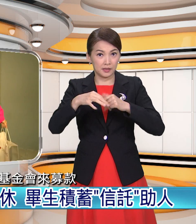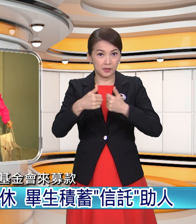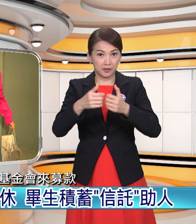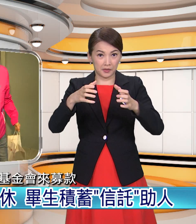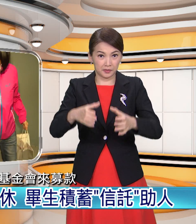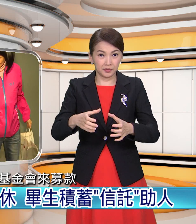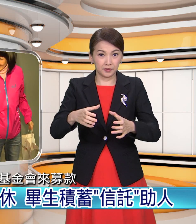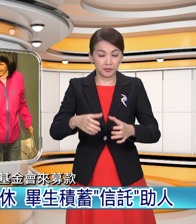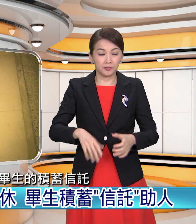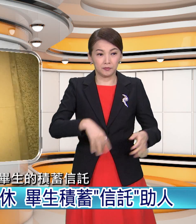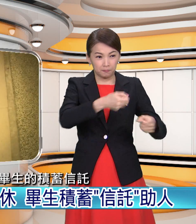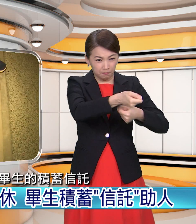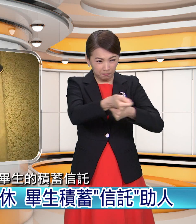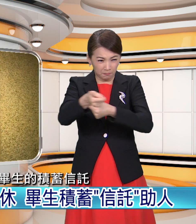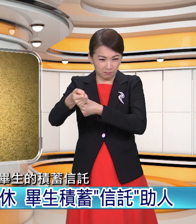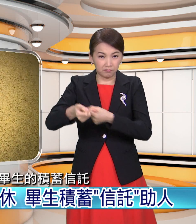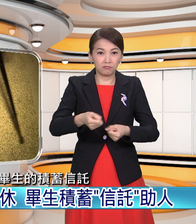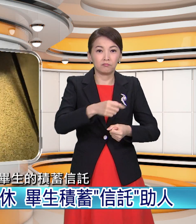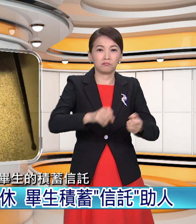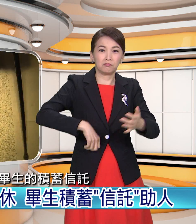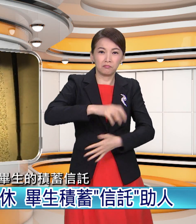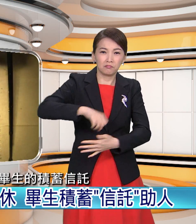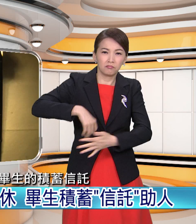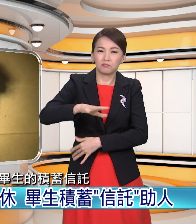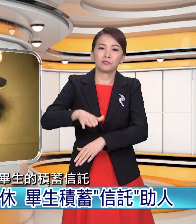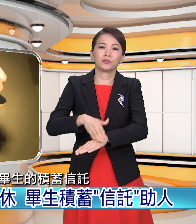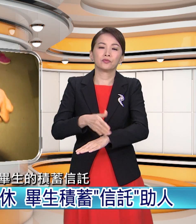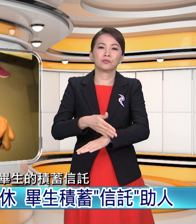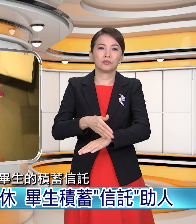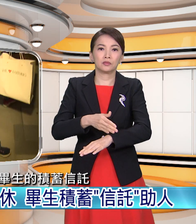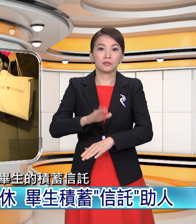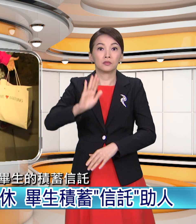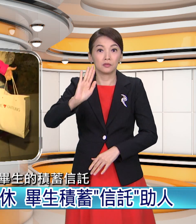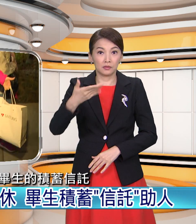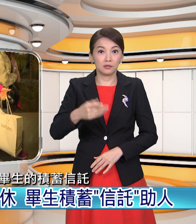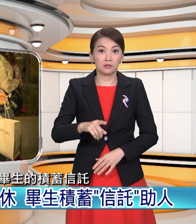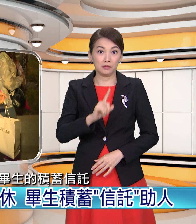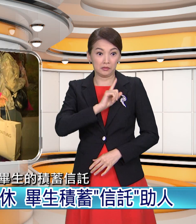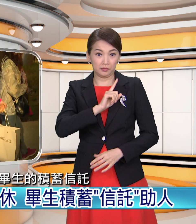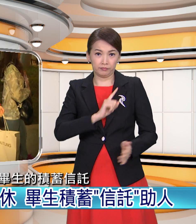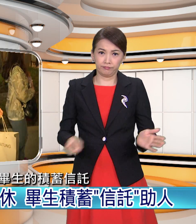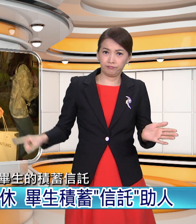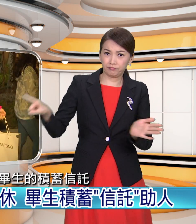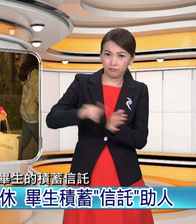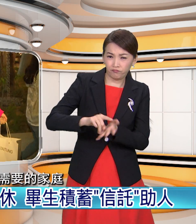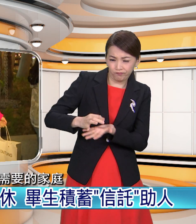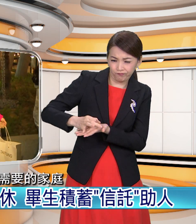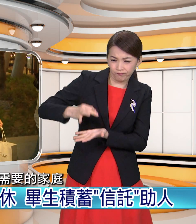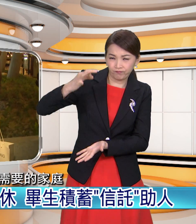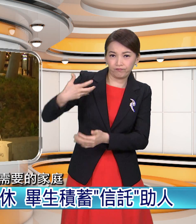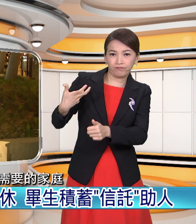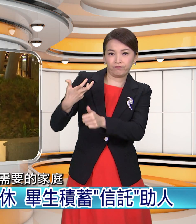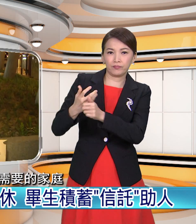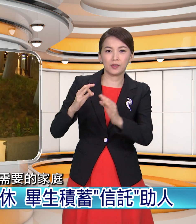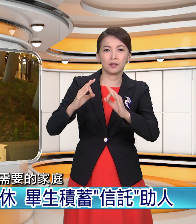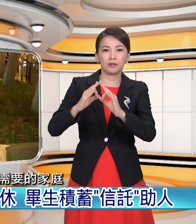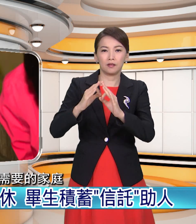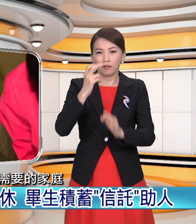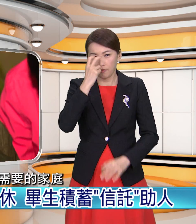款，但是会将自己毕生的积蓄用信托的方式来帮助更多有需